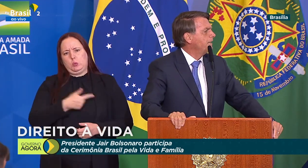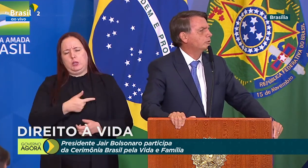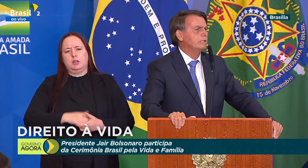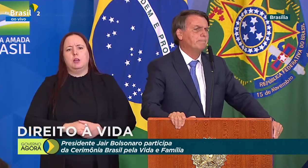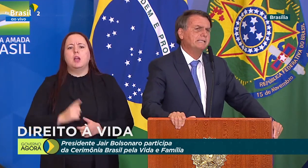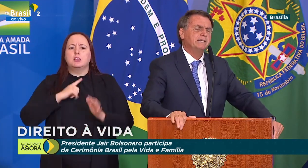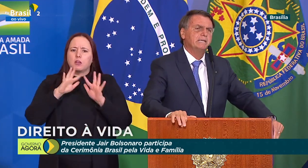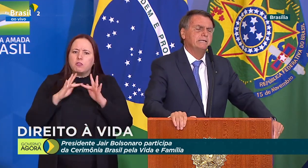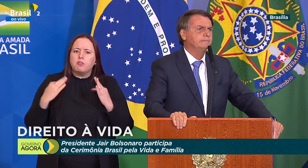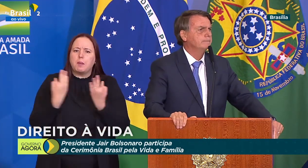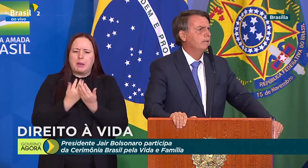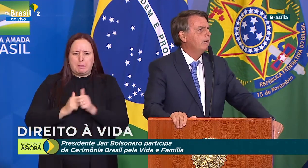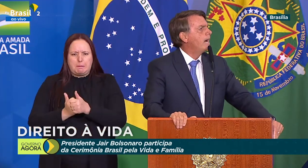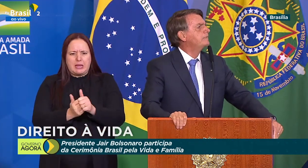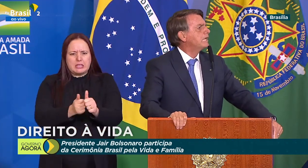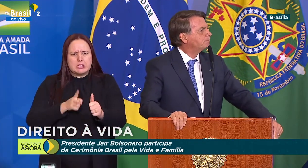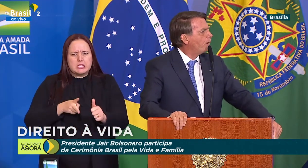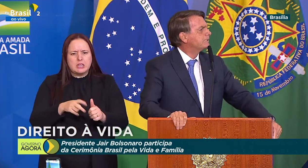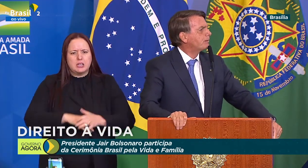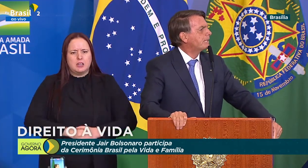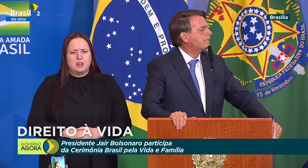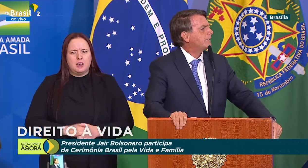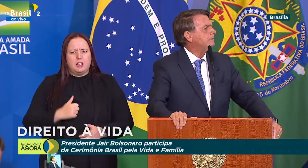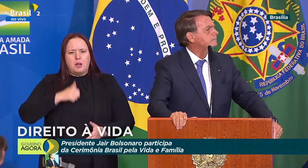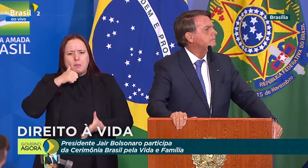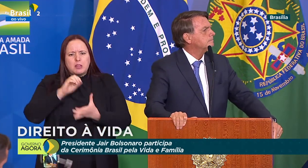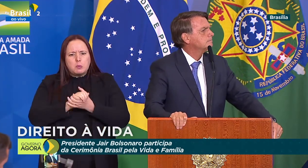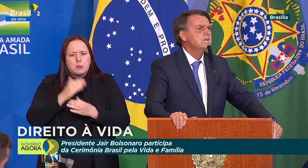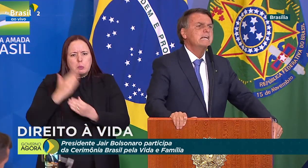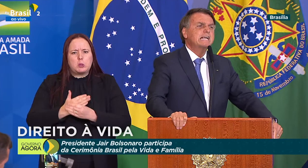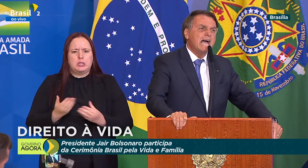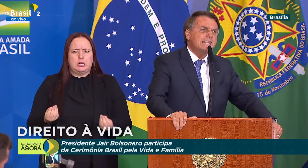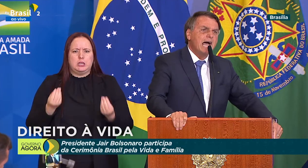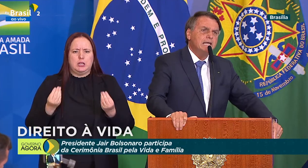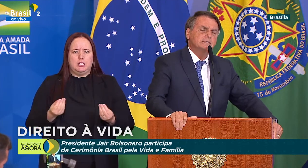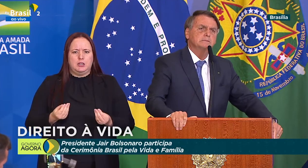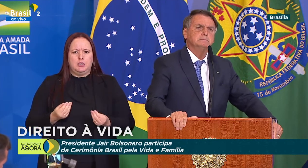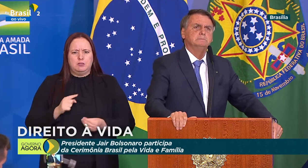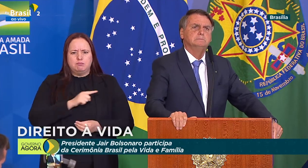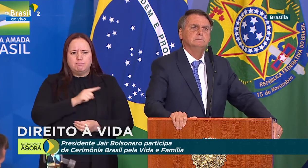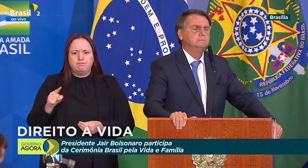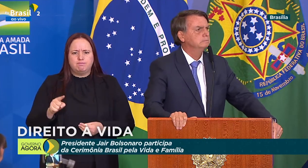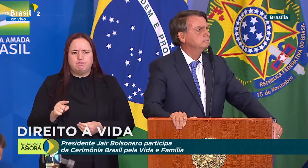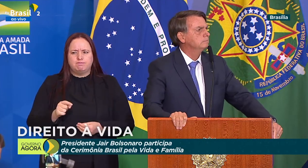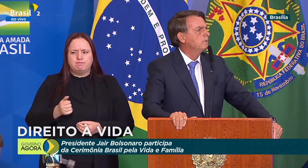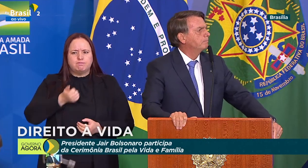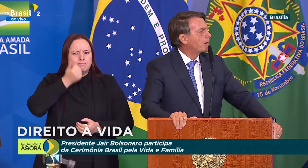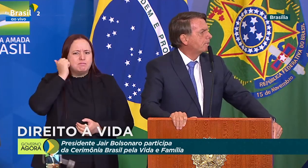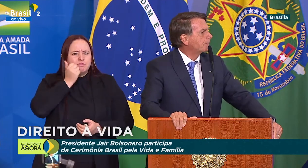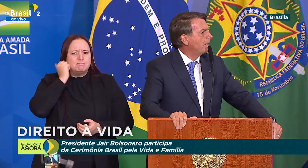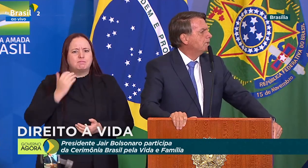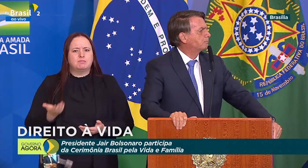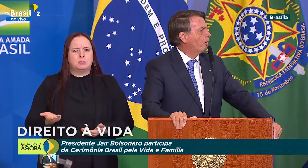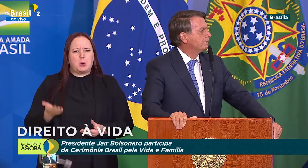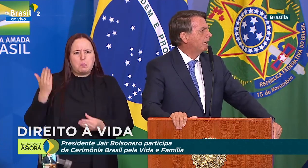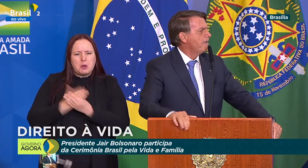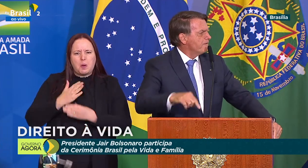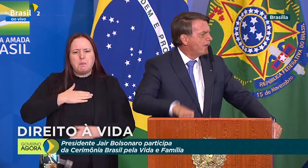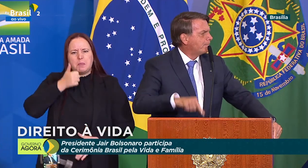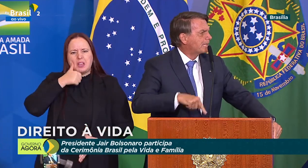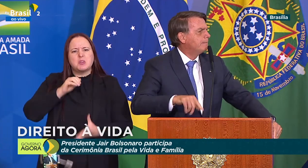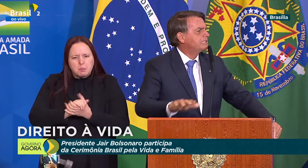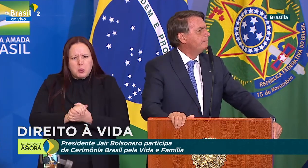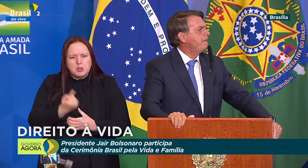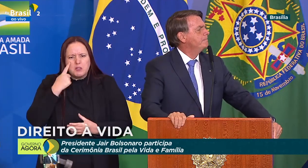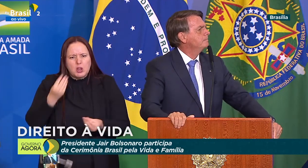a família toda perseguida até esposa processada canalhas a processar minha